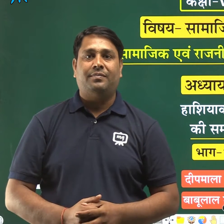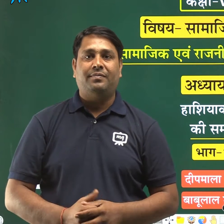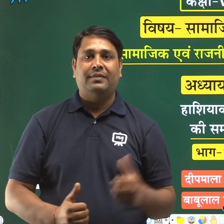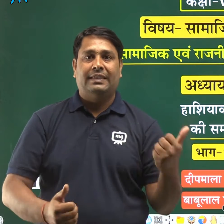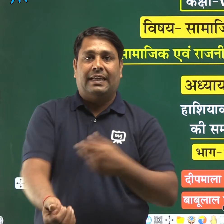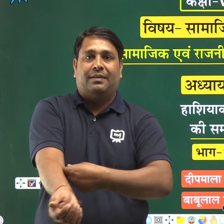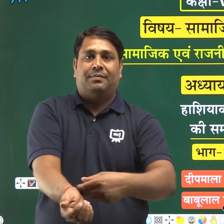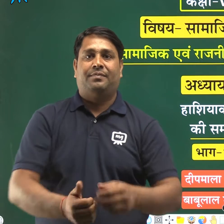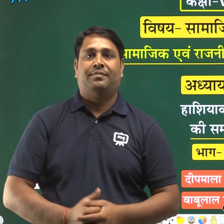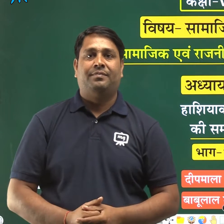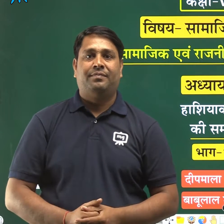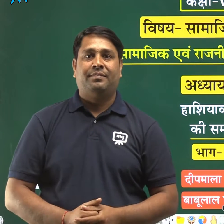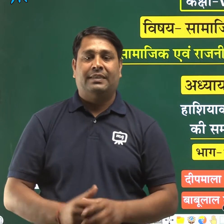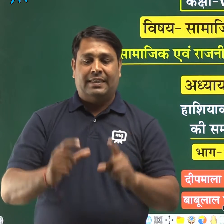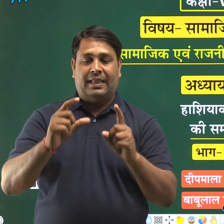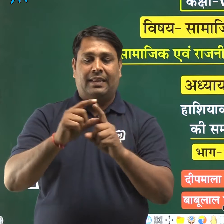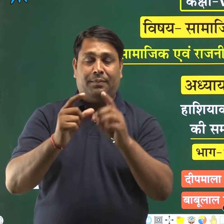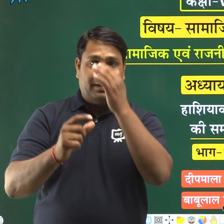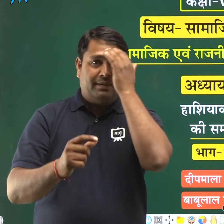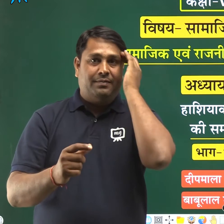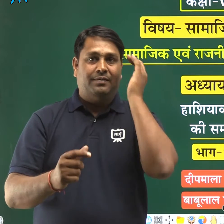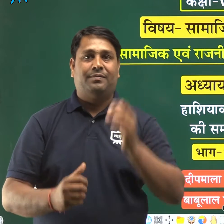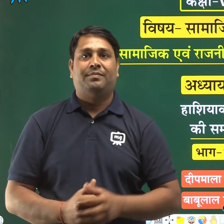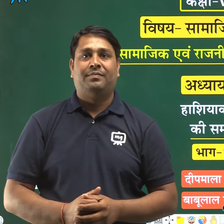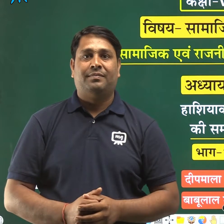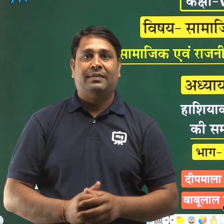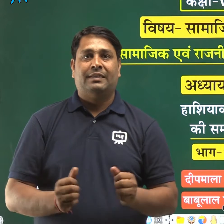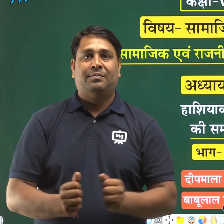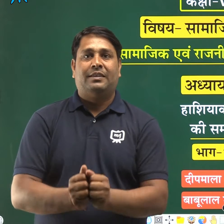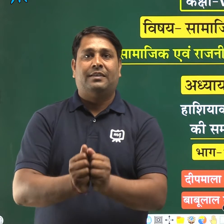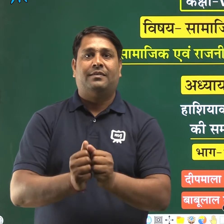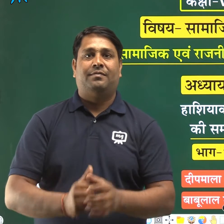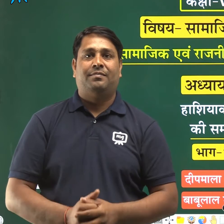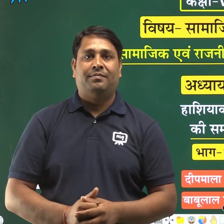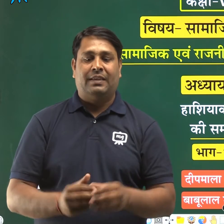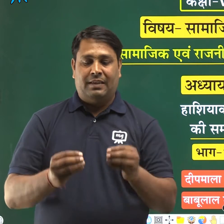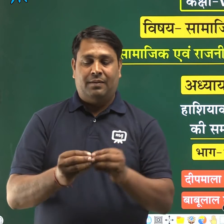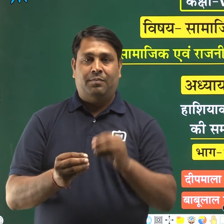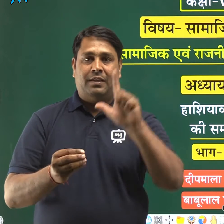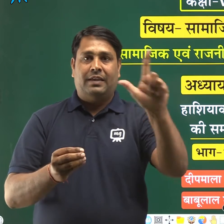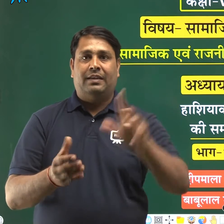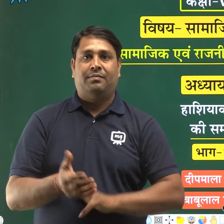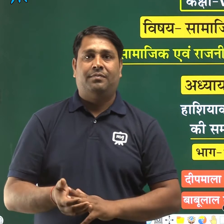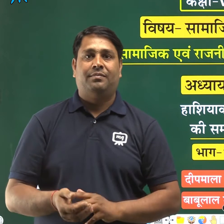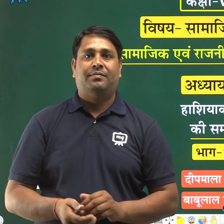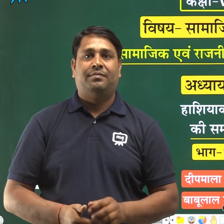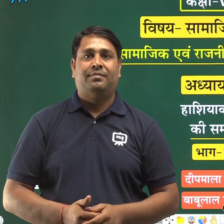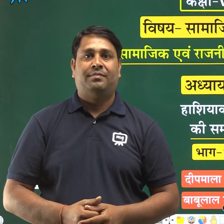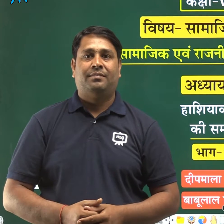मेरा नाम दीपमाला शर्मा, मेरे साथ बाबूलाल मीणा।